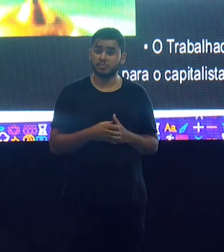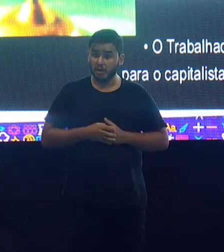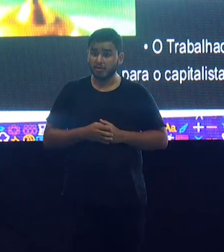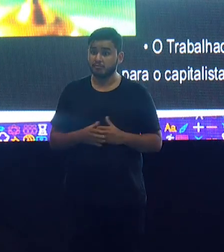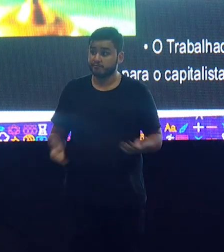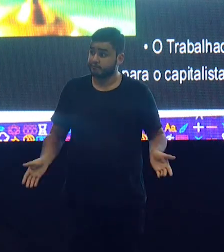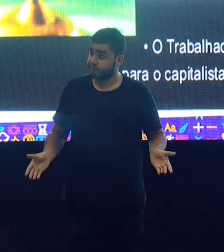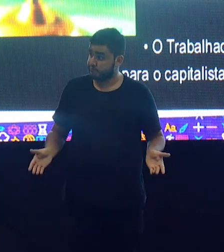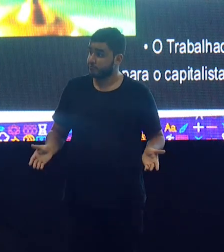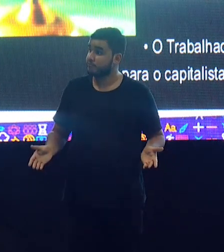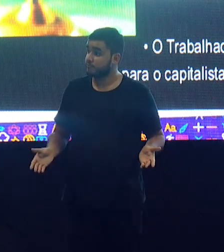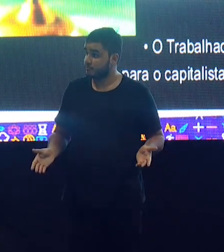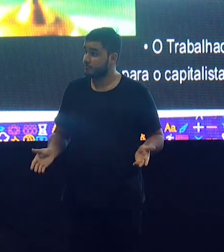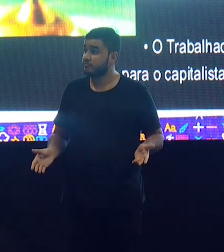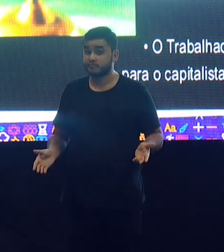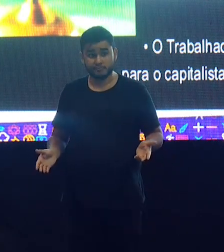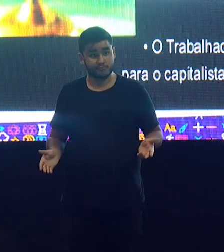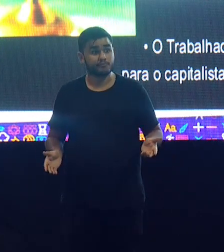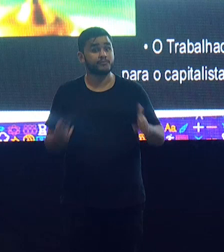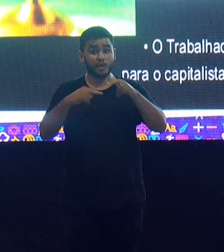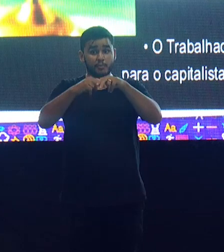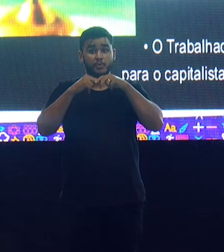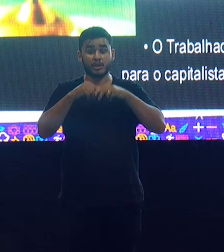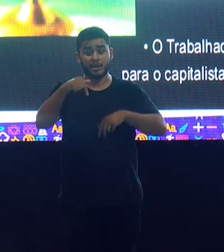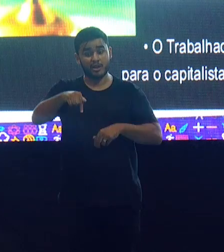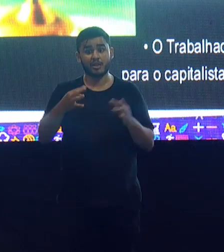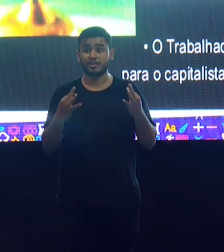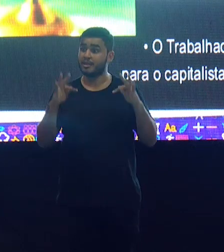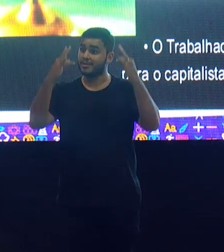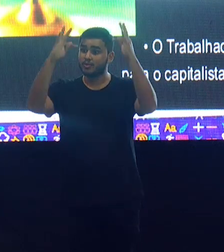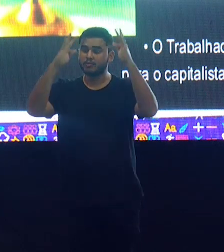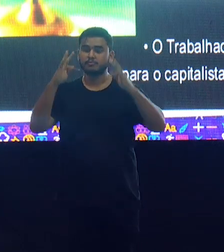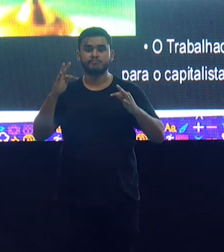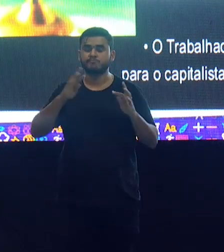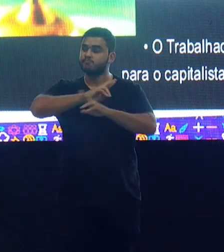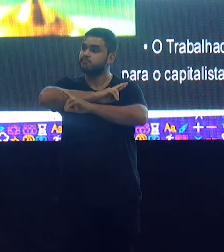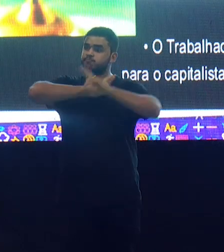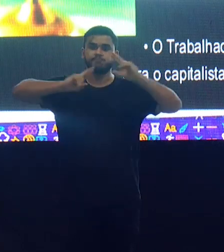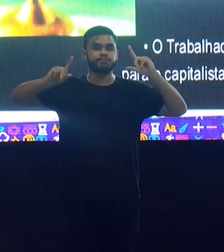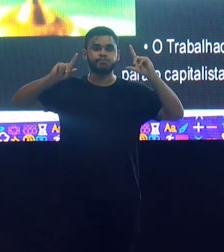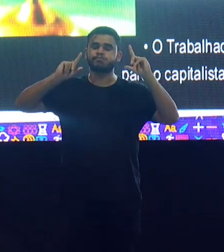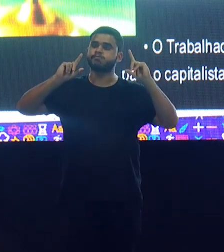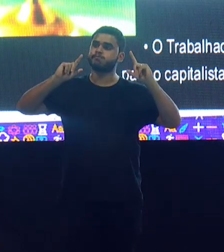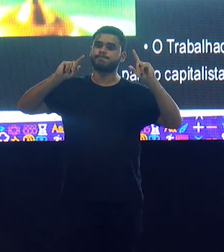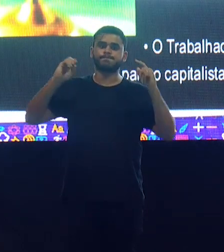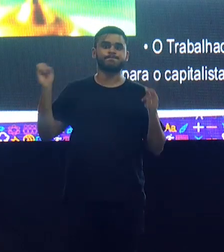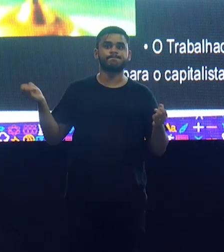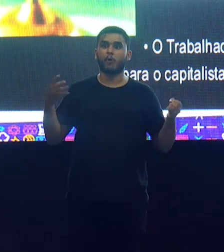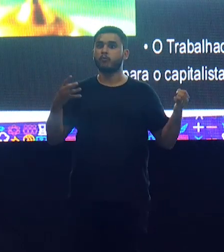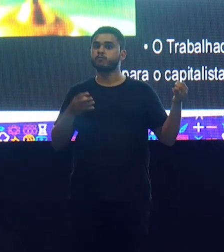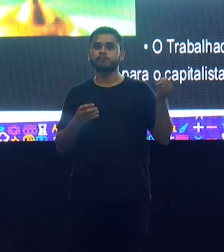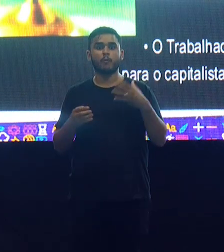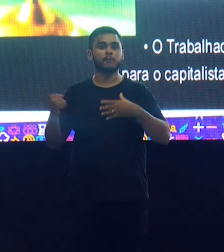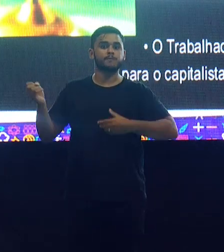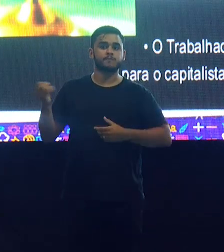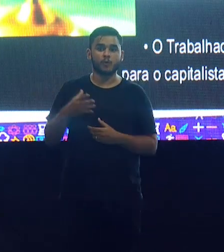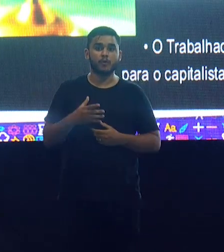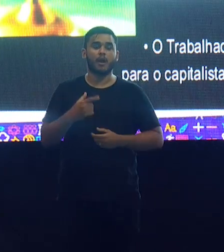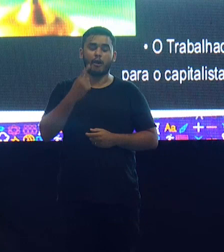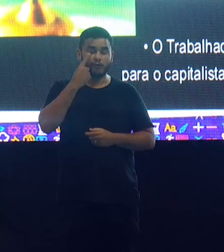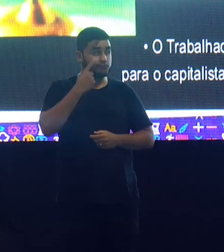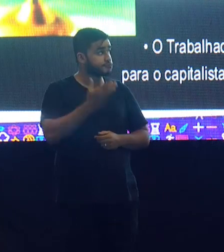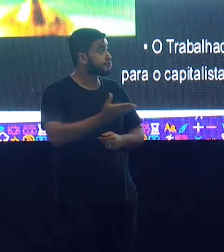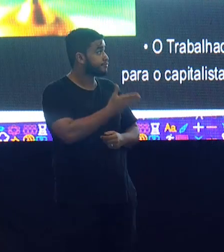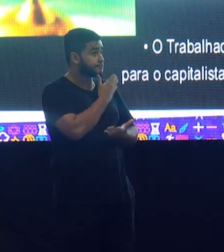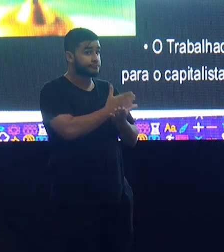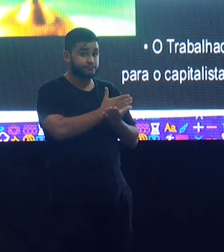Então, olha só, a tecnologia hoje, ela produz coisas impressionantes. E tudo isso por causa dessa nova fase do capitalismo.